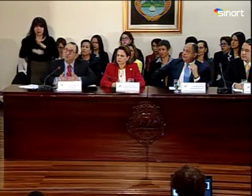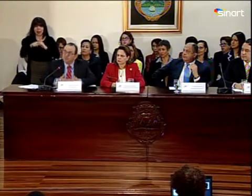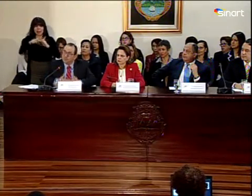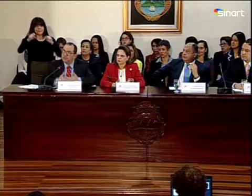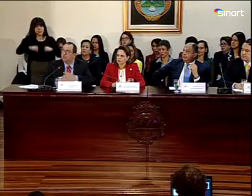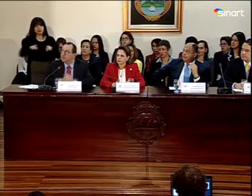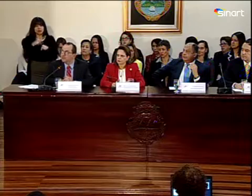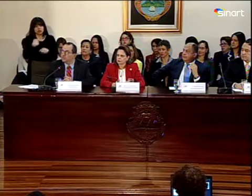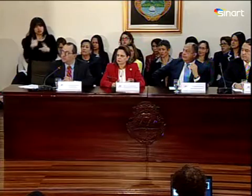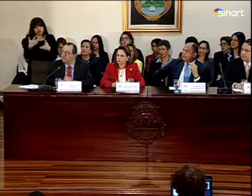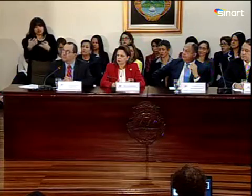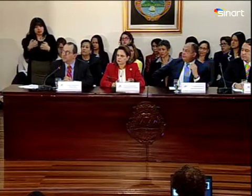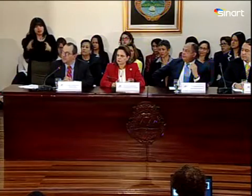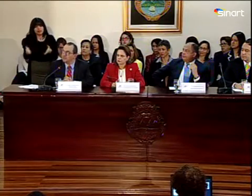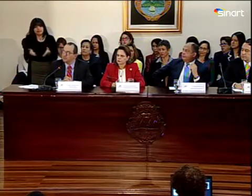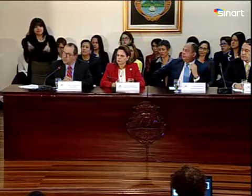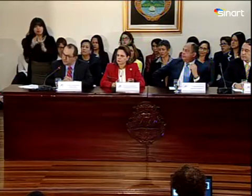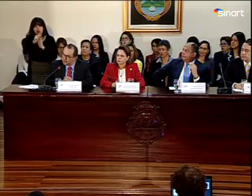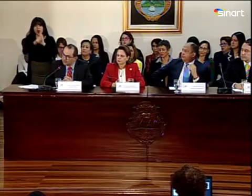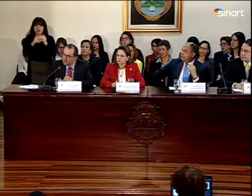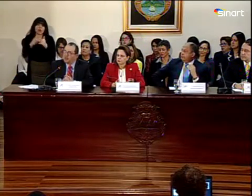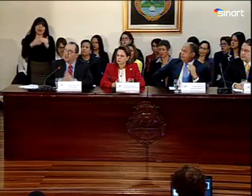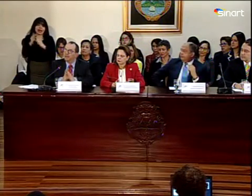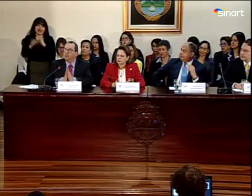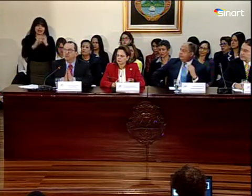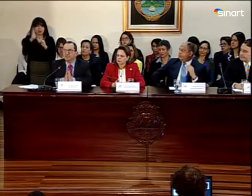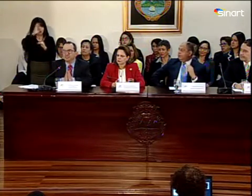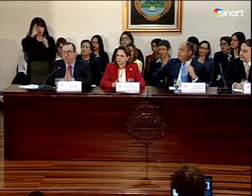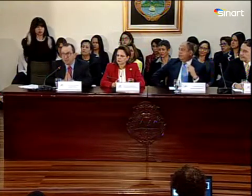sino deseable en un acto normativo de cualquier naturaleza.